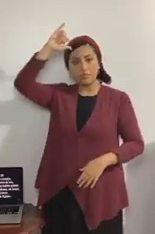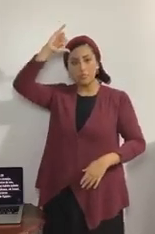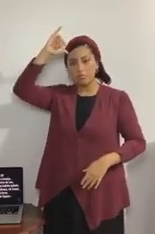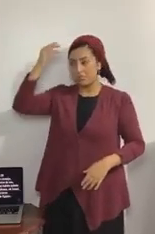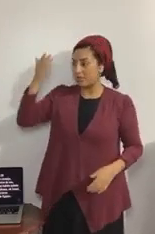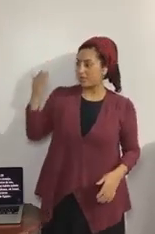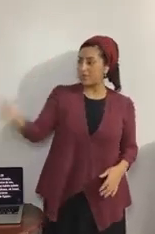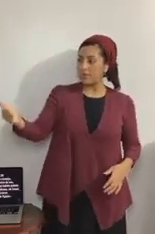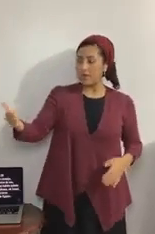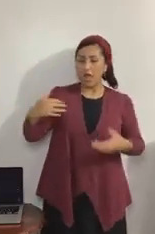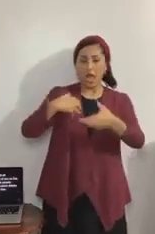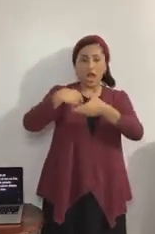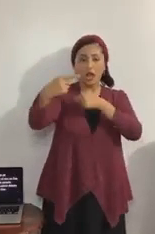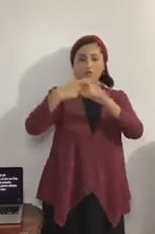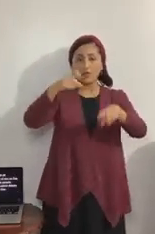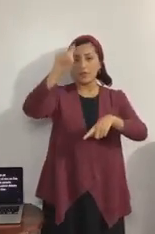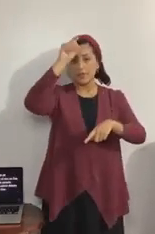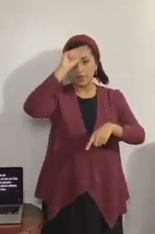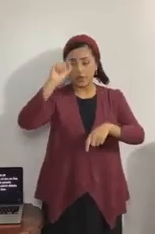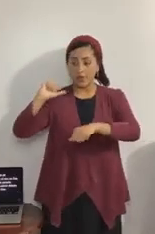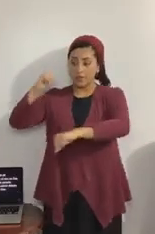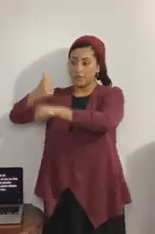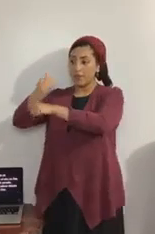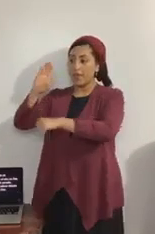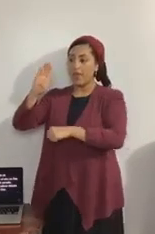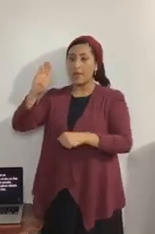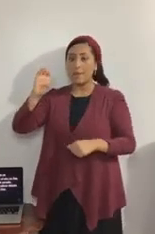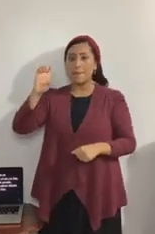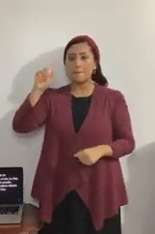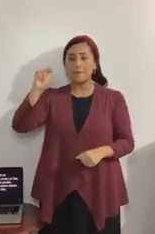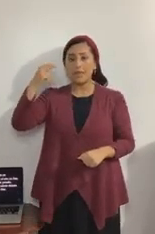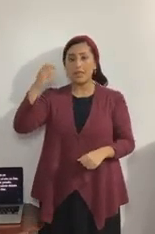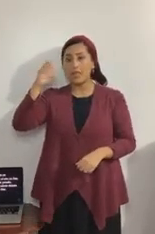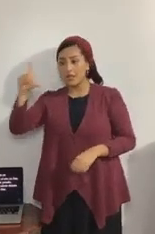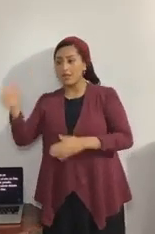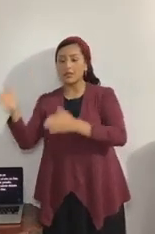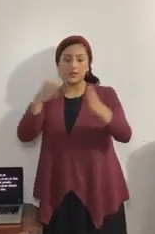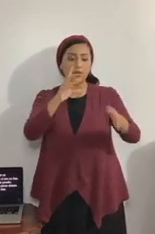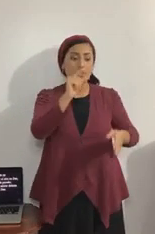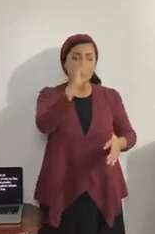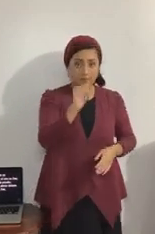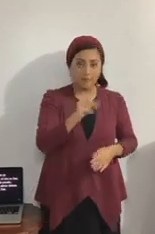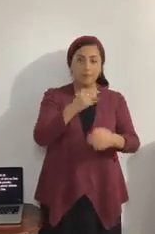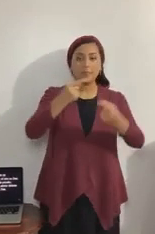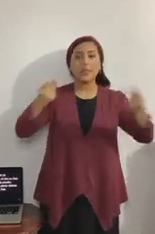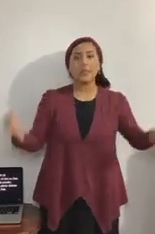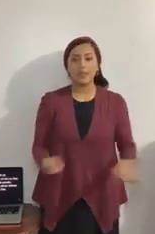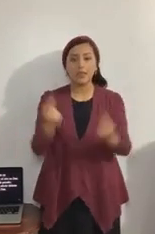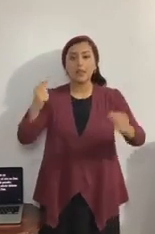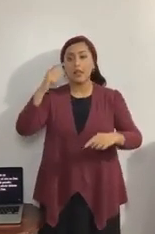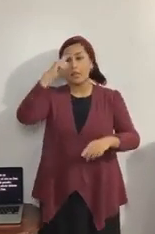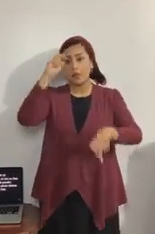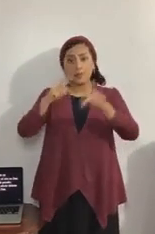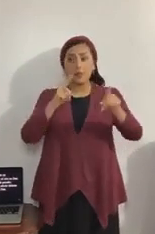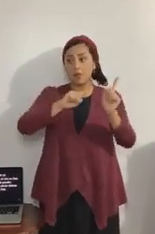de Egipto. Y puso uno en Betel y el otro en Dan. Y eso fue causa de pecado, porque el pueblo iba a adorar delante de uno hasta